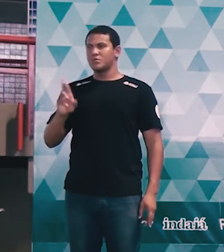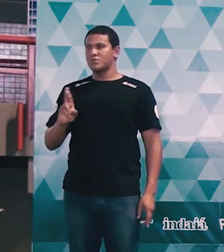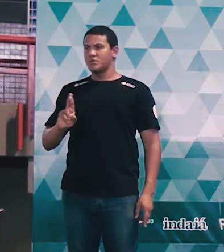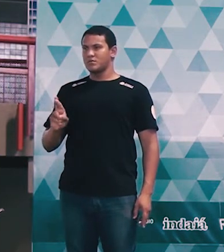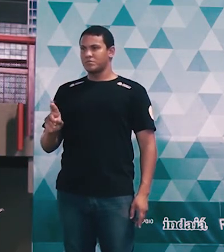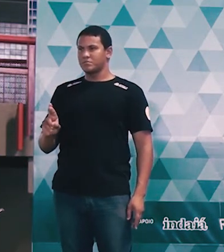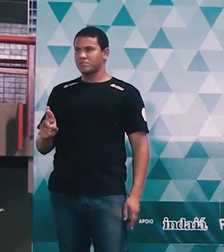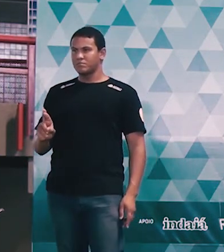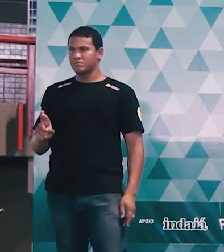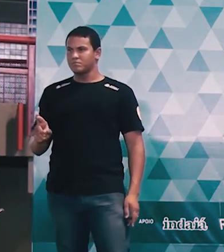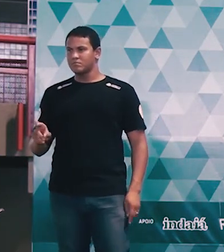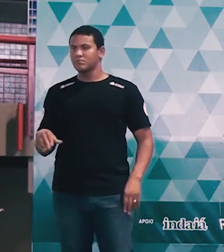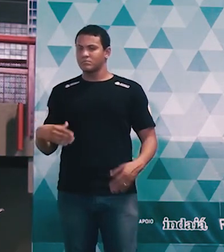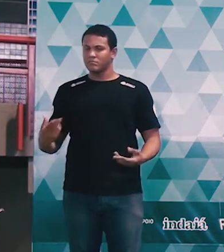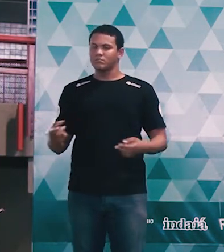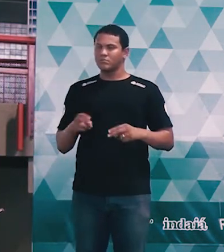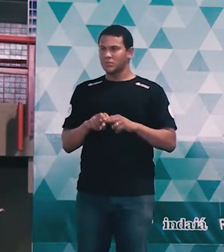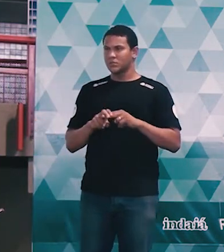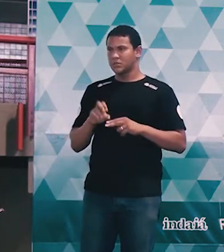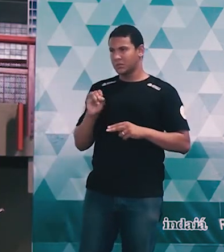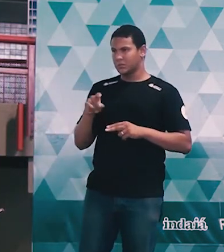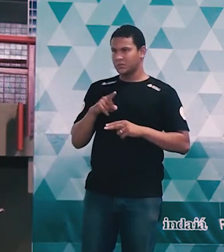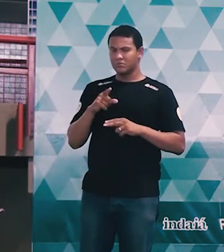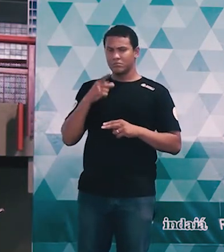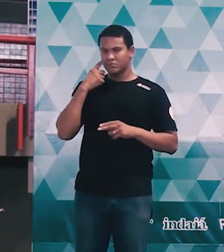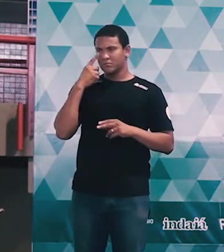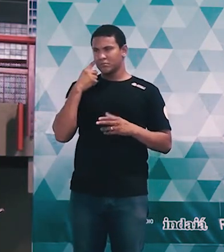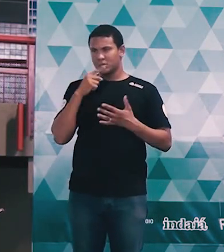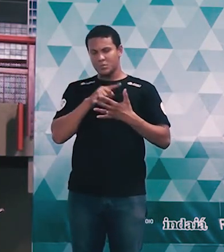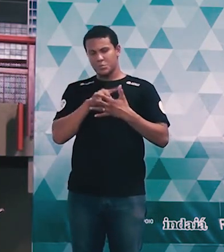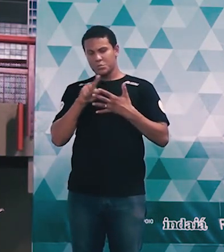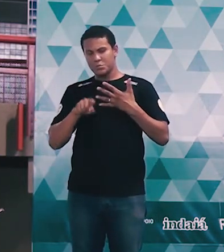R$35.000. E aí, se a gente for analisar as opções,